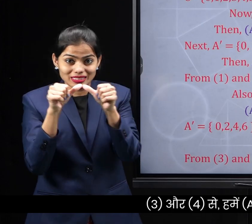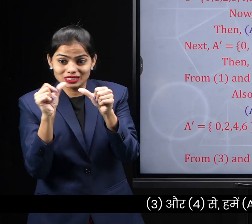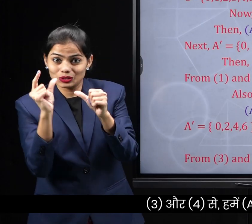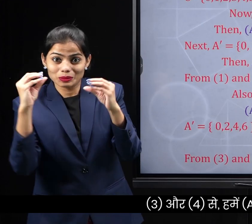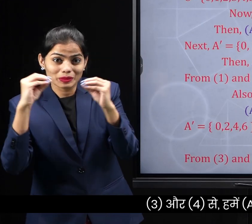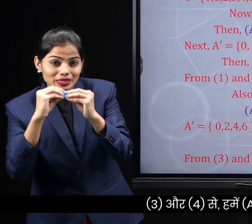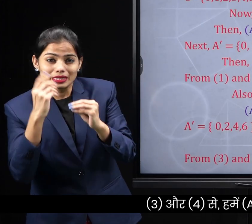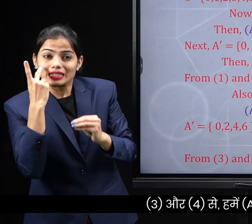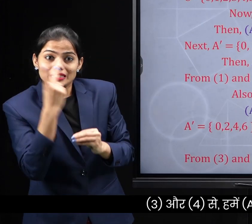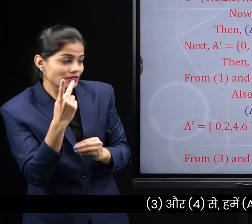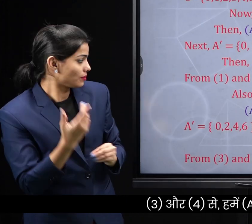है।